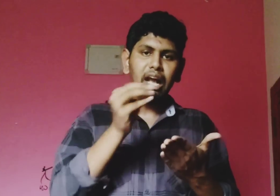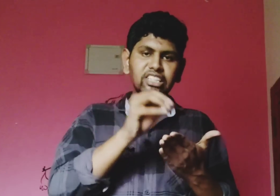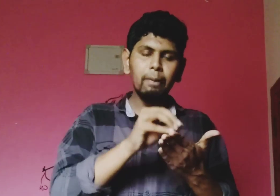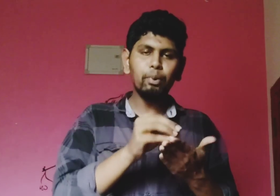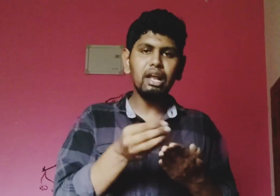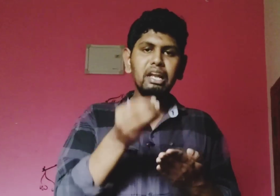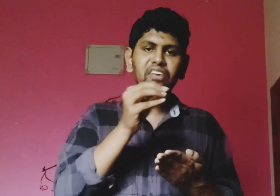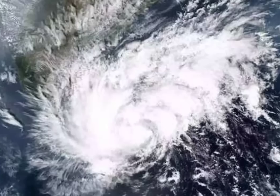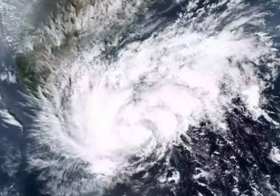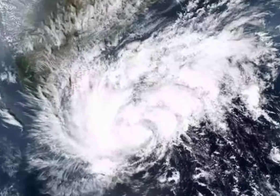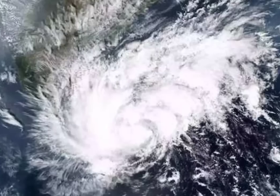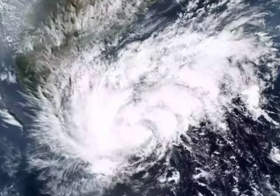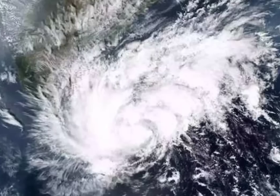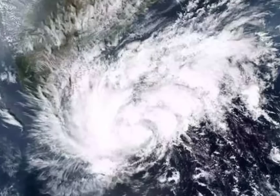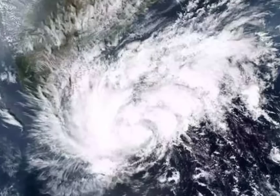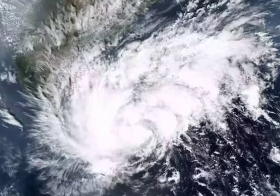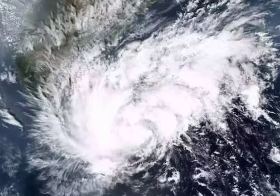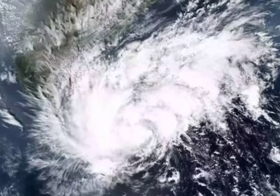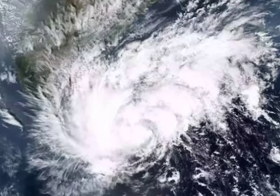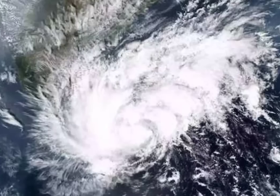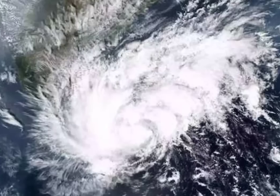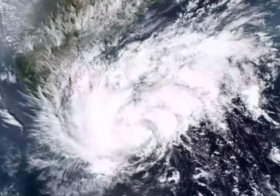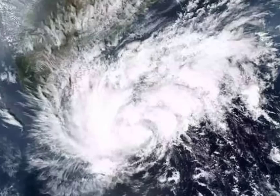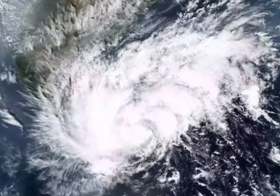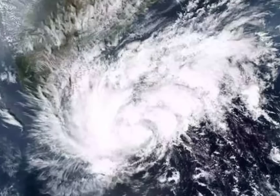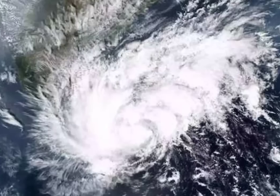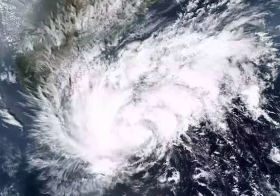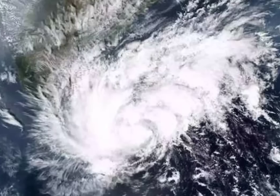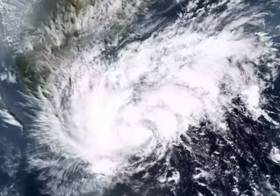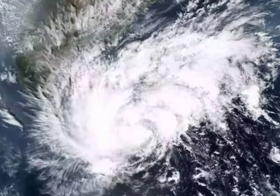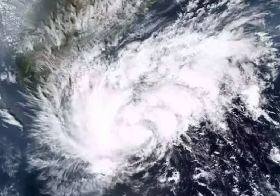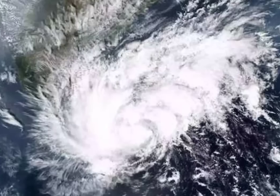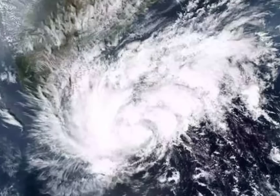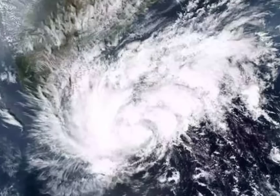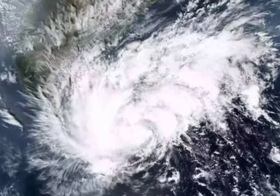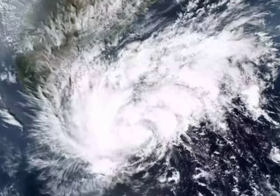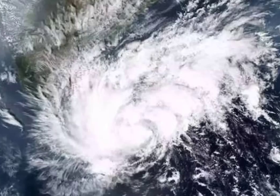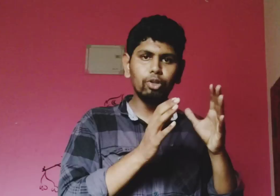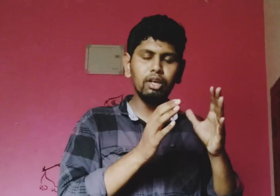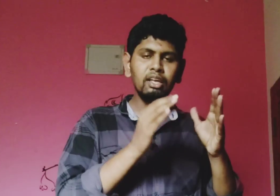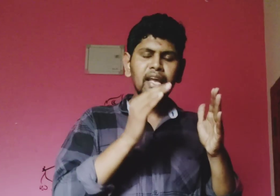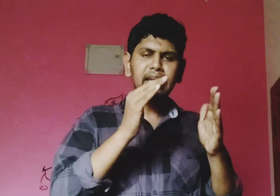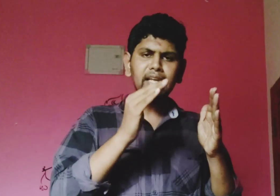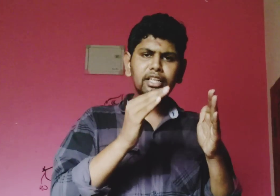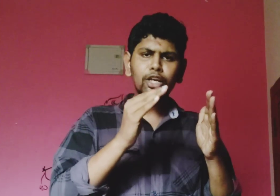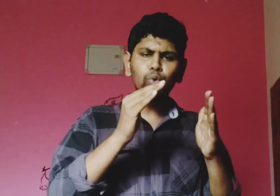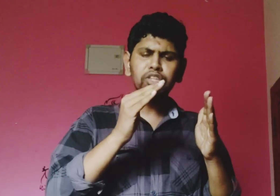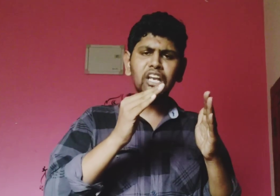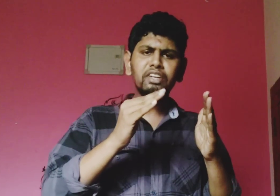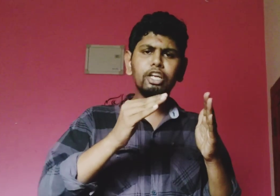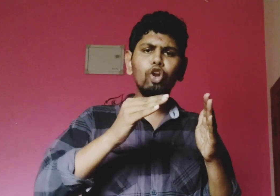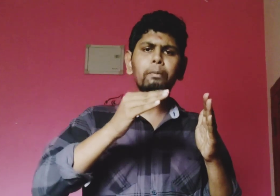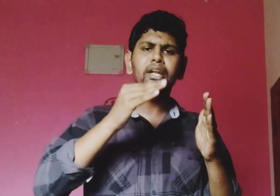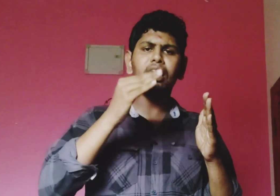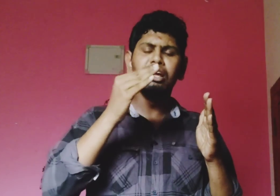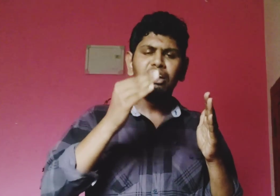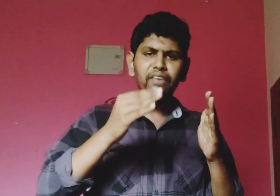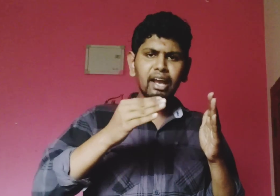கஜா புயல், நிவர் புயல் அப்படின்னு சொல்லிட்டு பல புயல்கள் தாக்கியிருக்கு. அந்த புயல் கரையை வந்து கடக்கும் போது கிட்டத்தட்ட 120 கிலோமீட்டர்